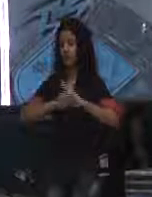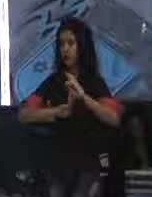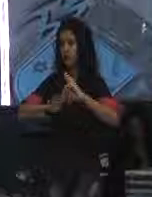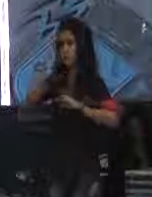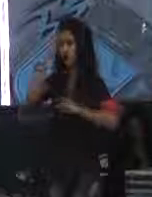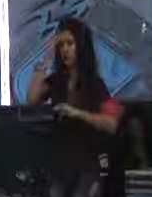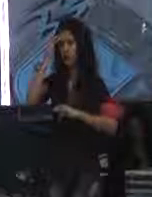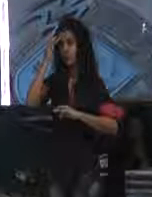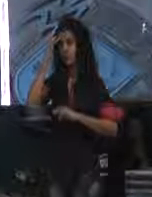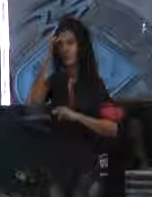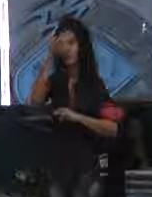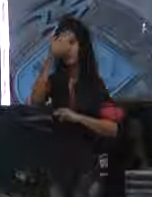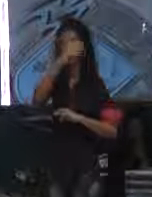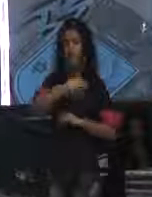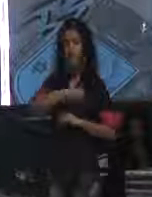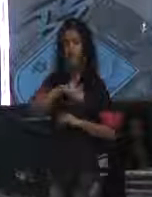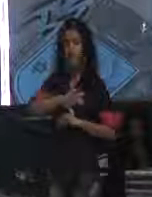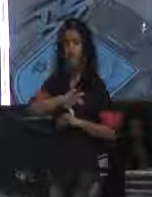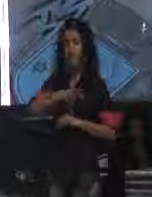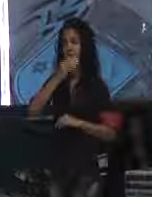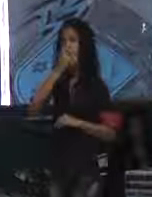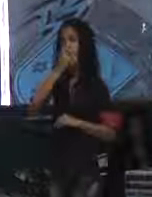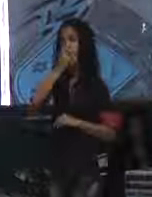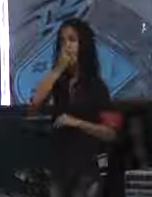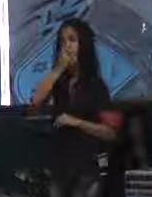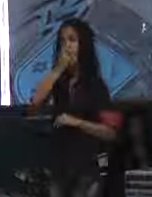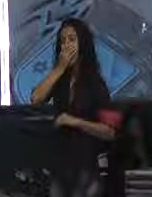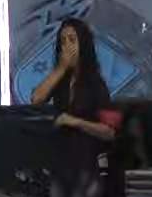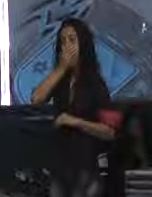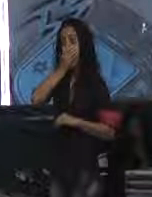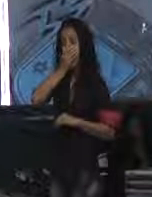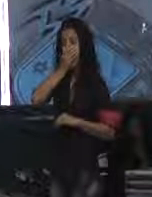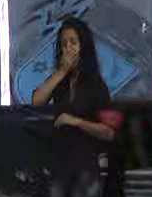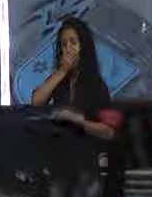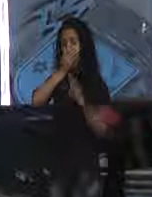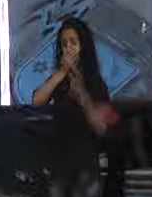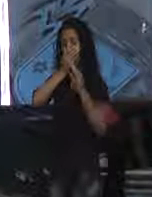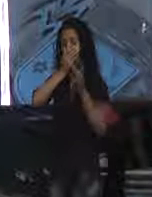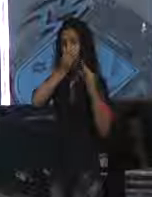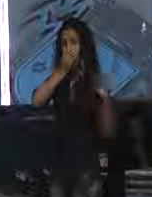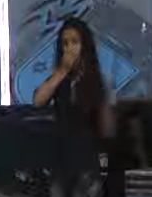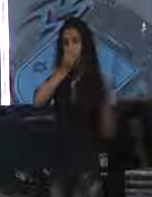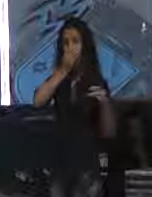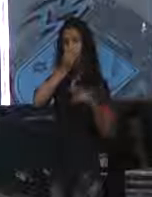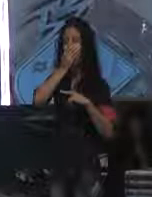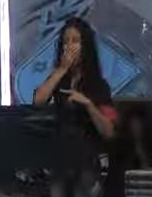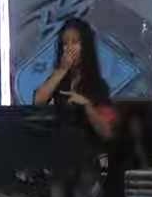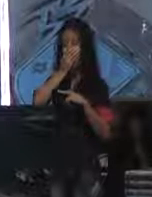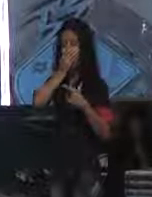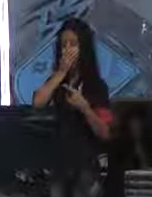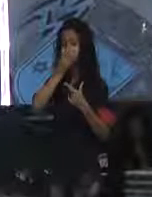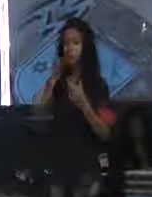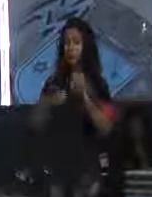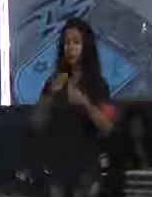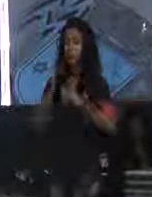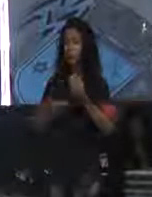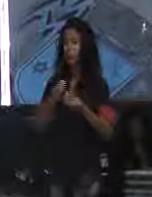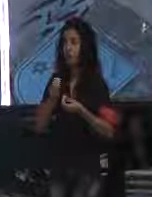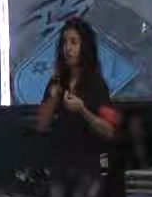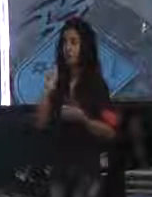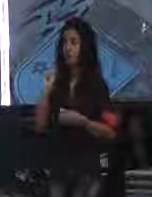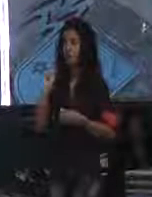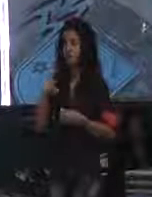turista, principalmente para Salvador, por ser muito longe, né? Como é essa condução lá, como é essa questão do profissional que leva